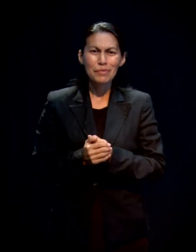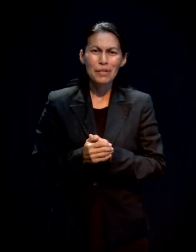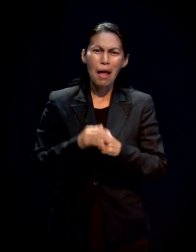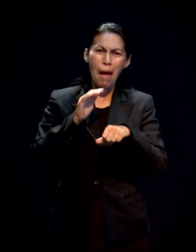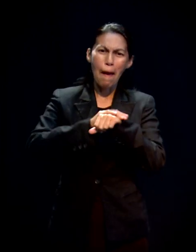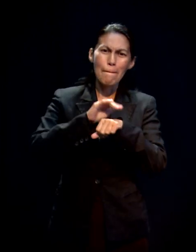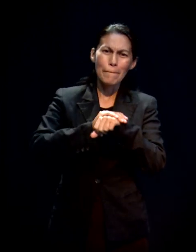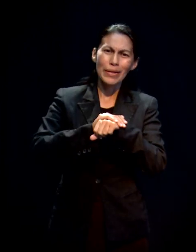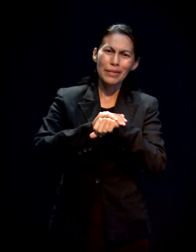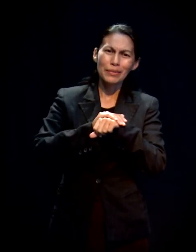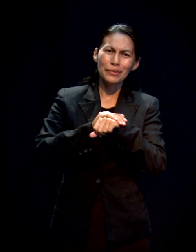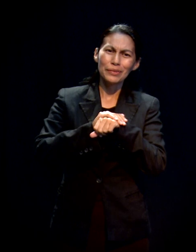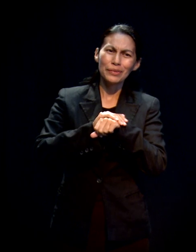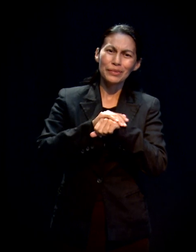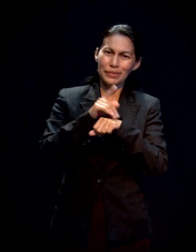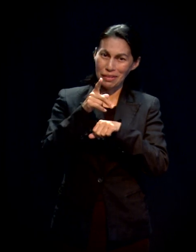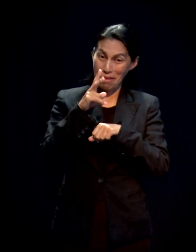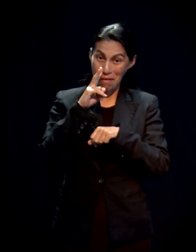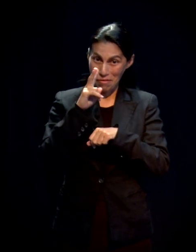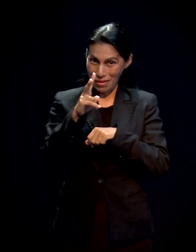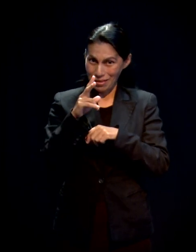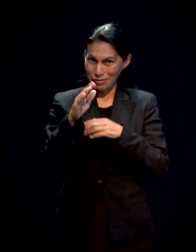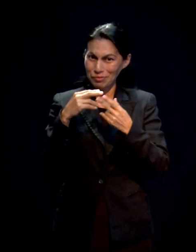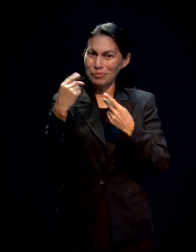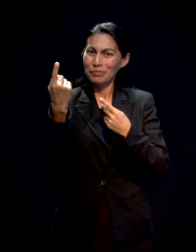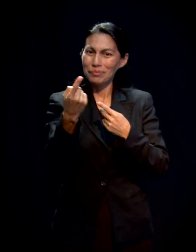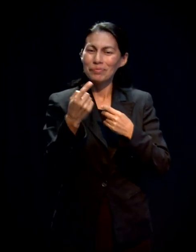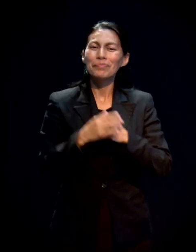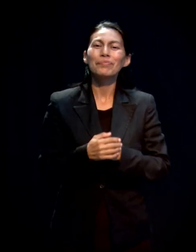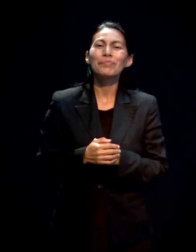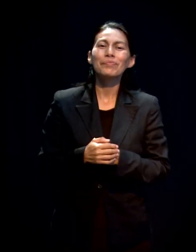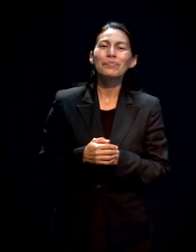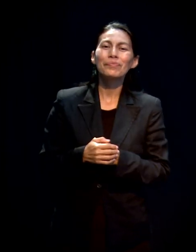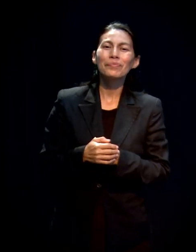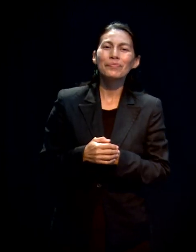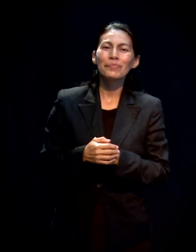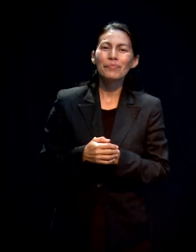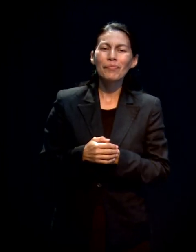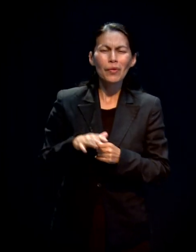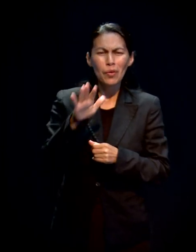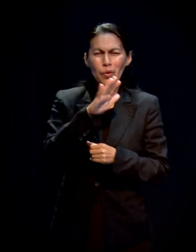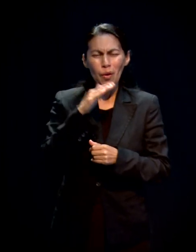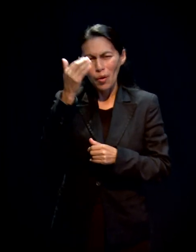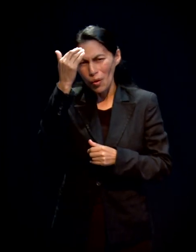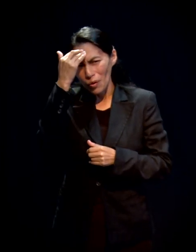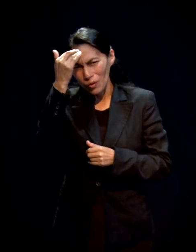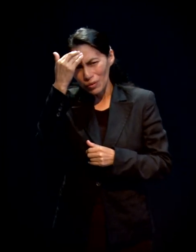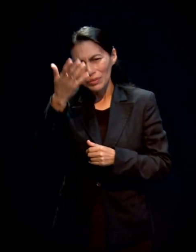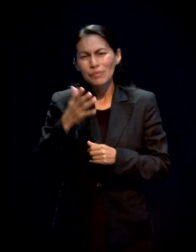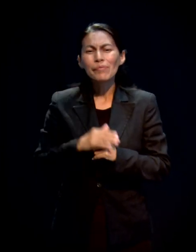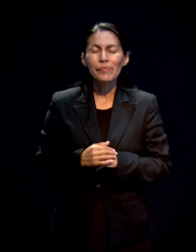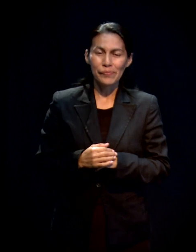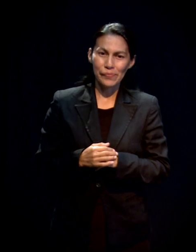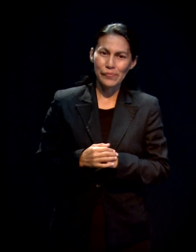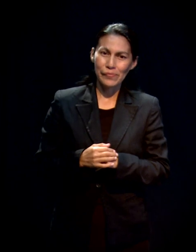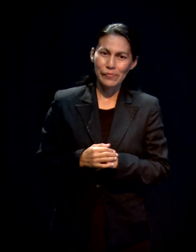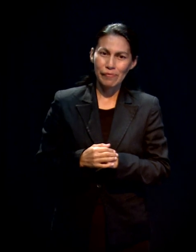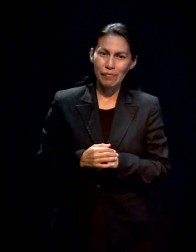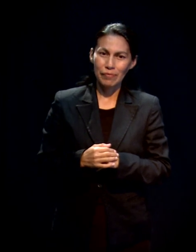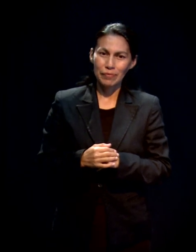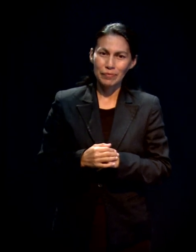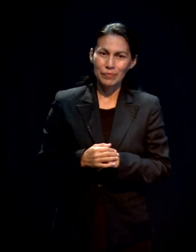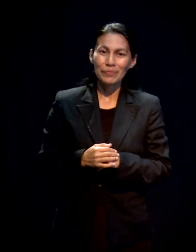nuestros queridos amigos allá detrás de las pantallas nos puedan los puedan familiarizarse y